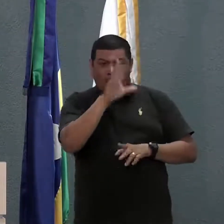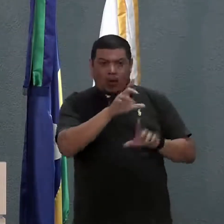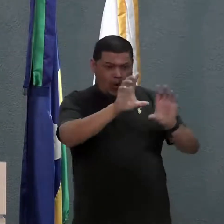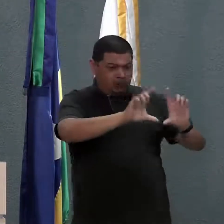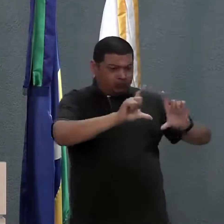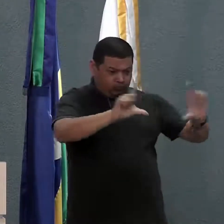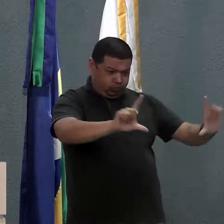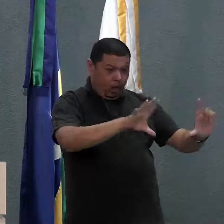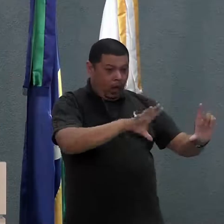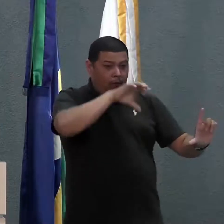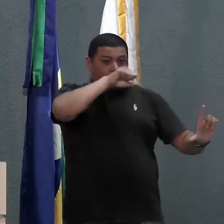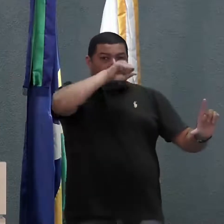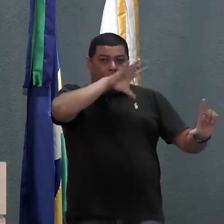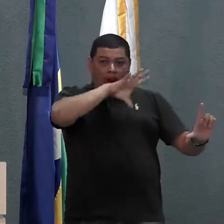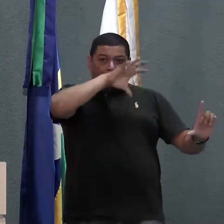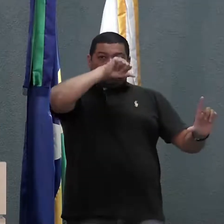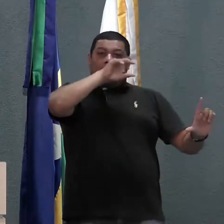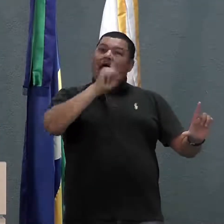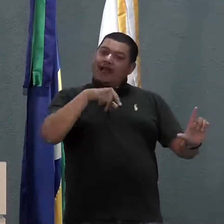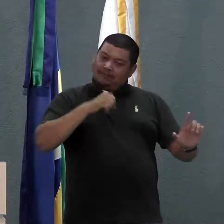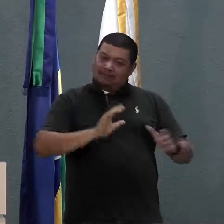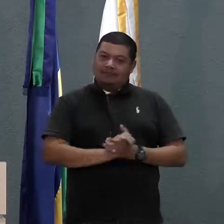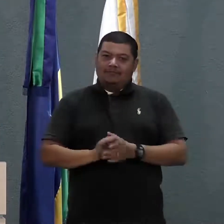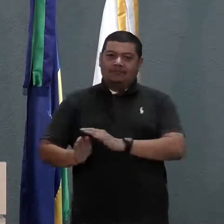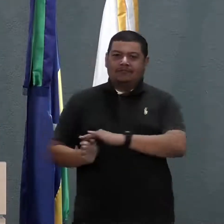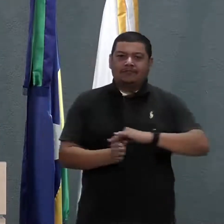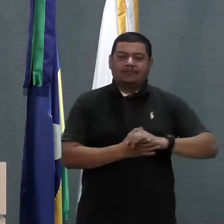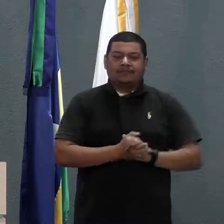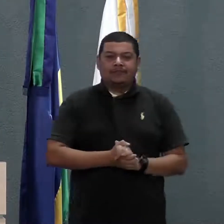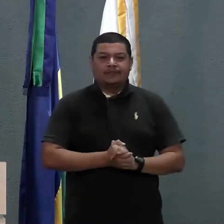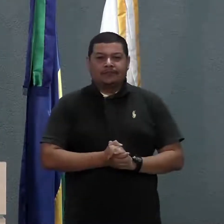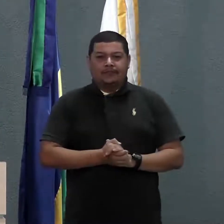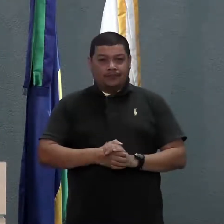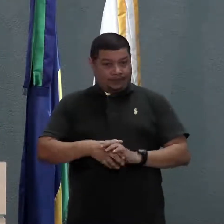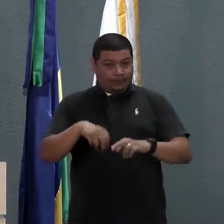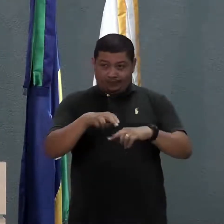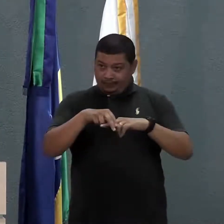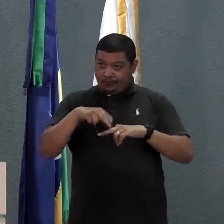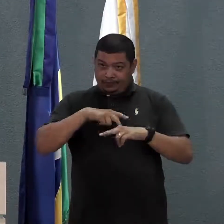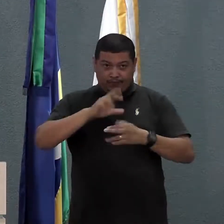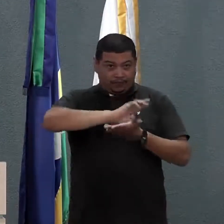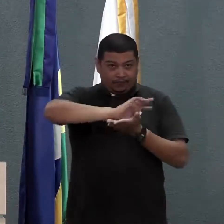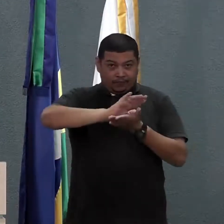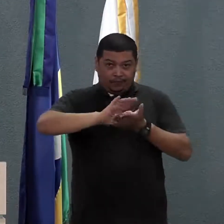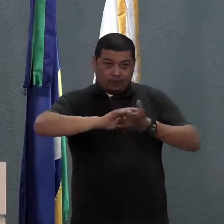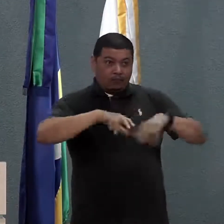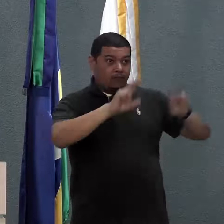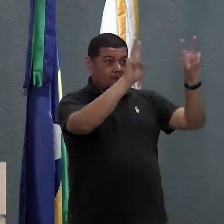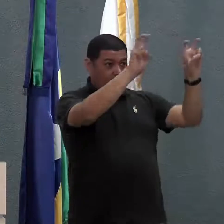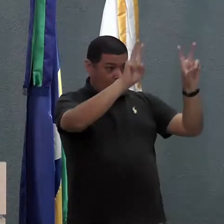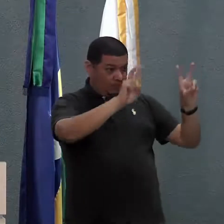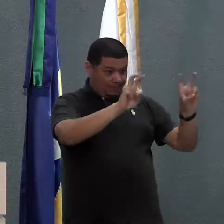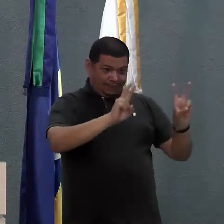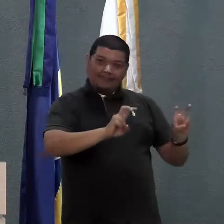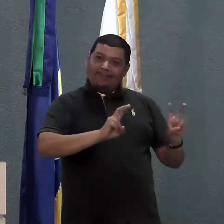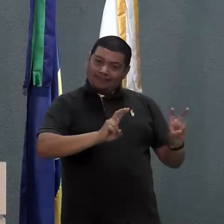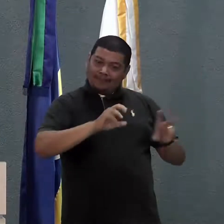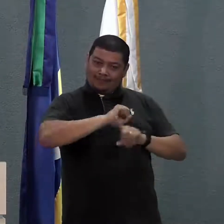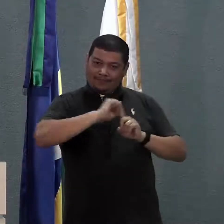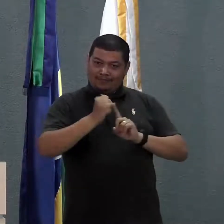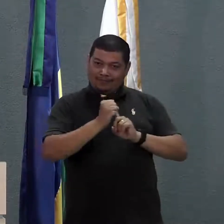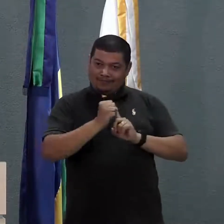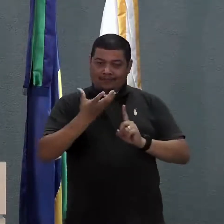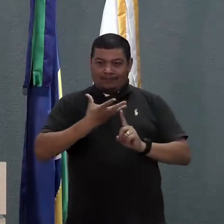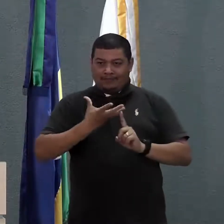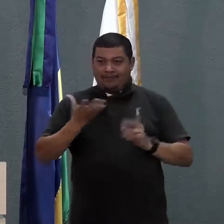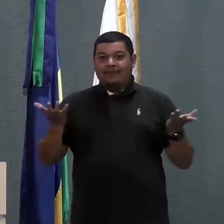Enfim, temos acompanhado desde presídios, todas as questões relativas à sociedade. E nisso, eu queria fazer um agradecimento especial